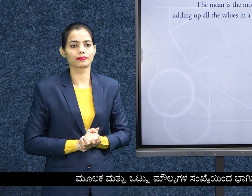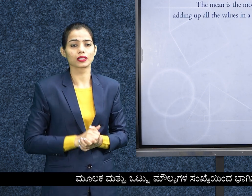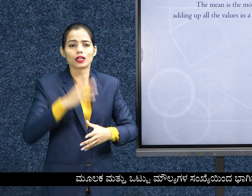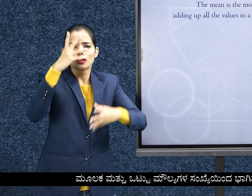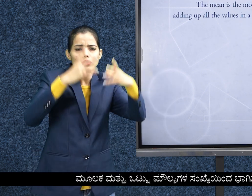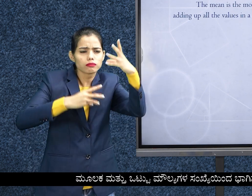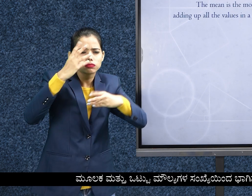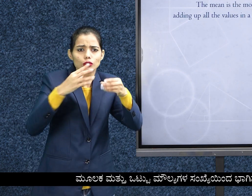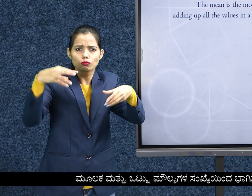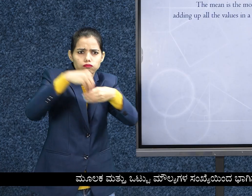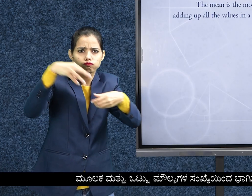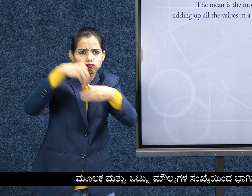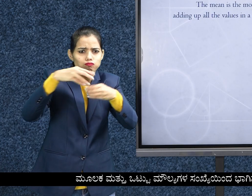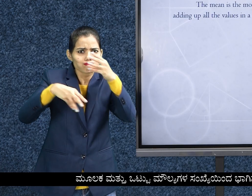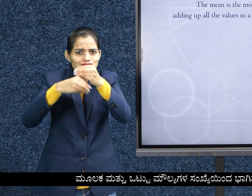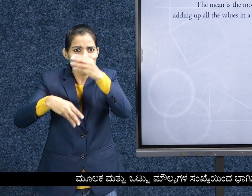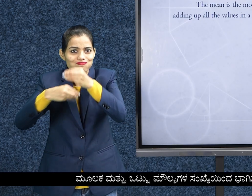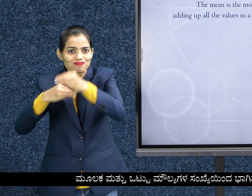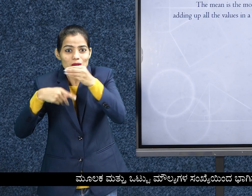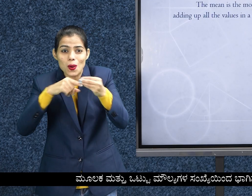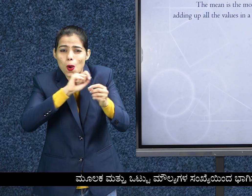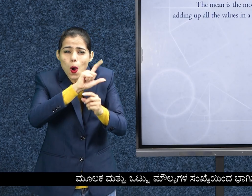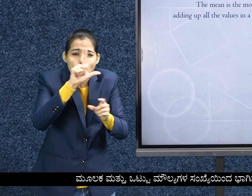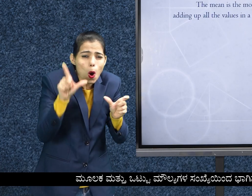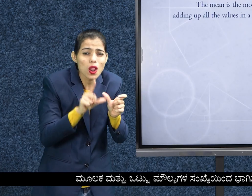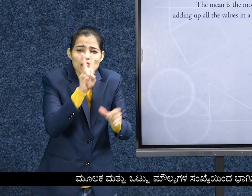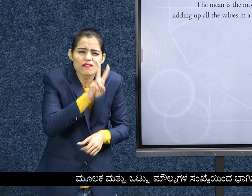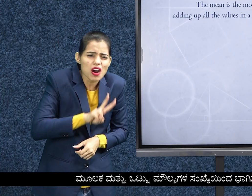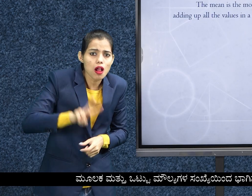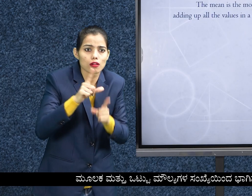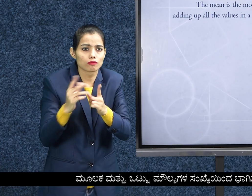ಸಂಖ್ಯೆಯಿಂದ ಭಾಗಿಸುವ ಮೂಲಕ ಇದನ್ನ ಲೆಕ್ಕ ಹಾಕಲಾಗುತ್ತೆ.